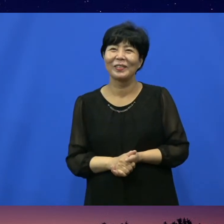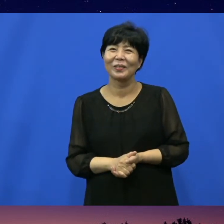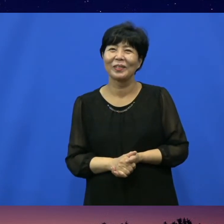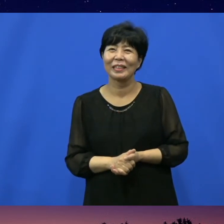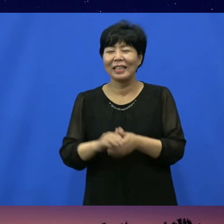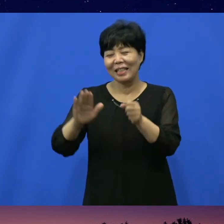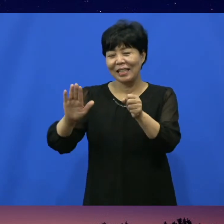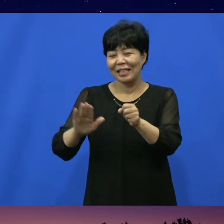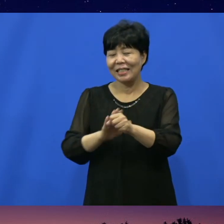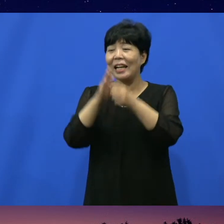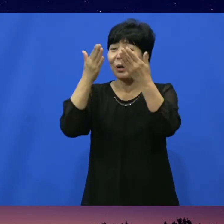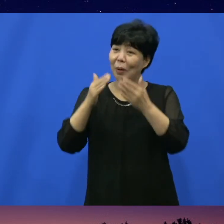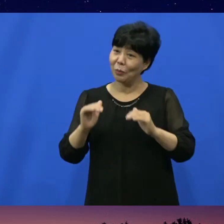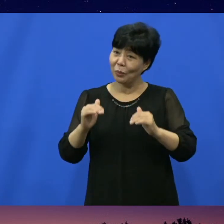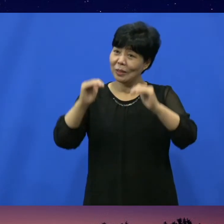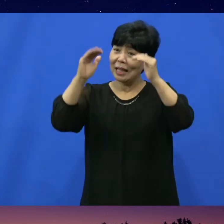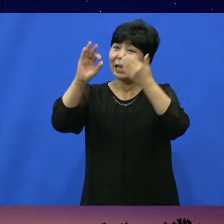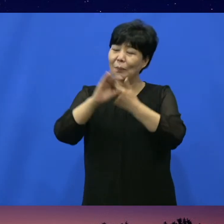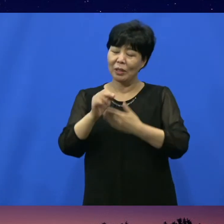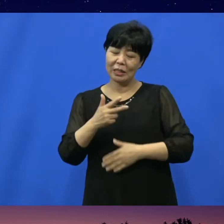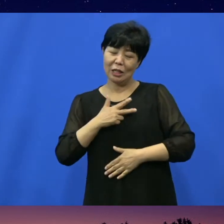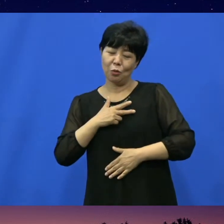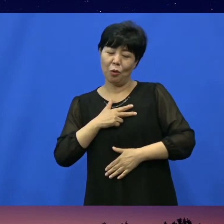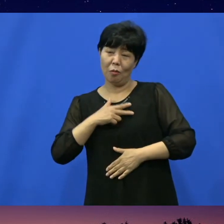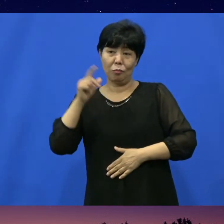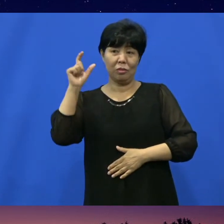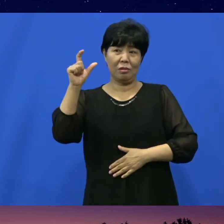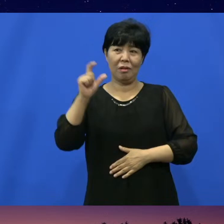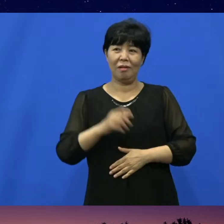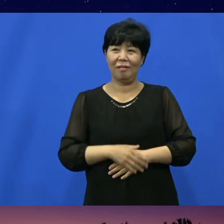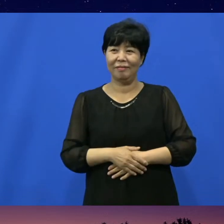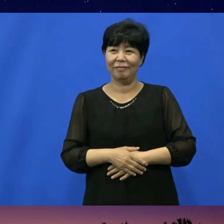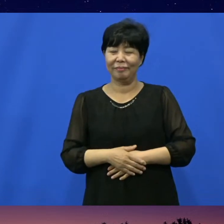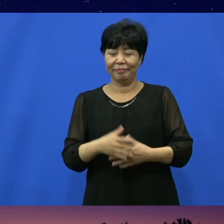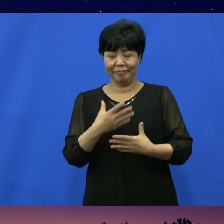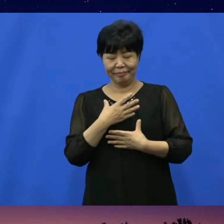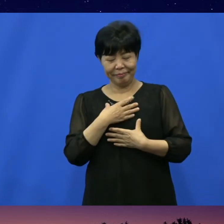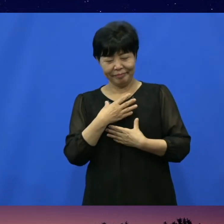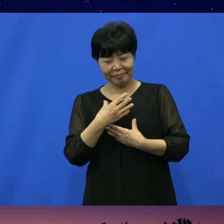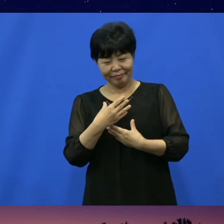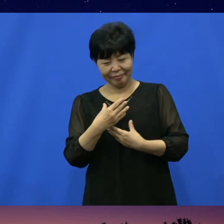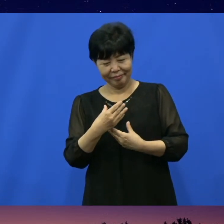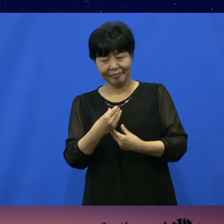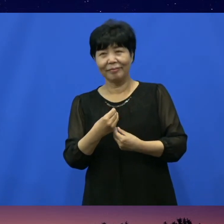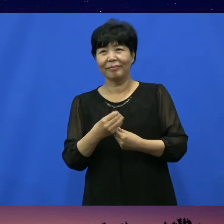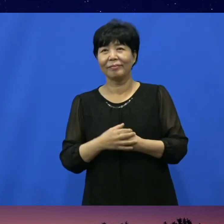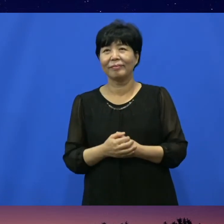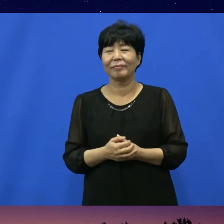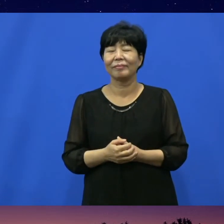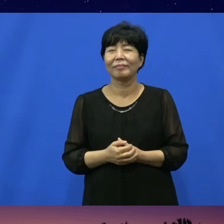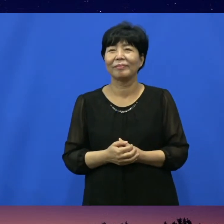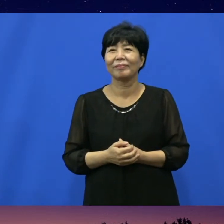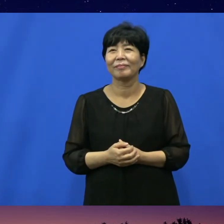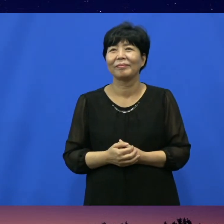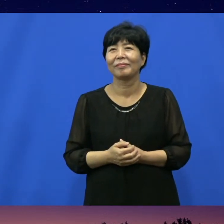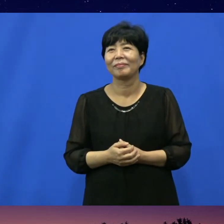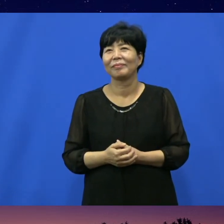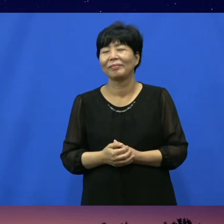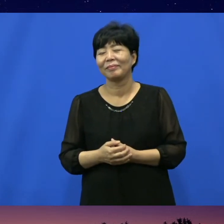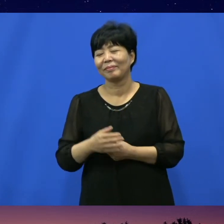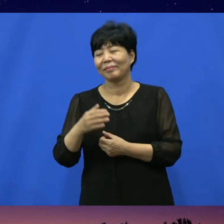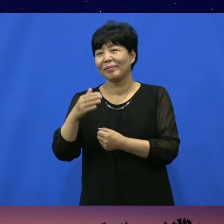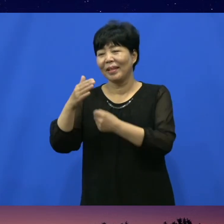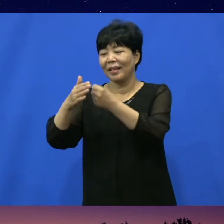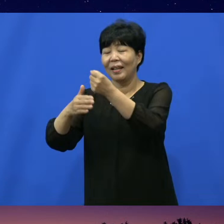사랑을 받은 사람은 자존감이 높은 거예요. 안정감이 있어요. 여러분, 하나님은 우리에게